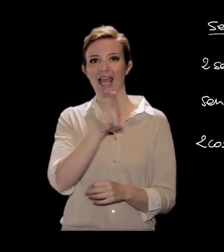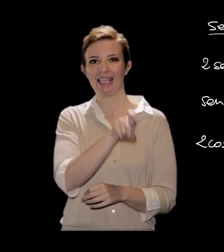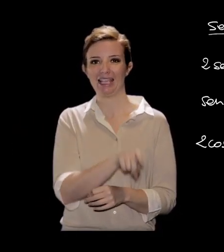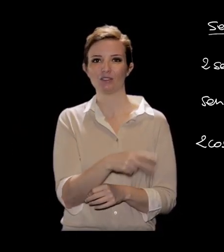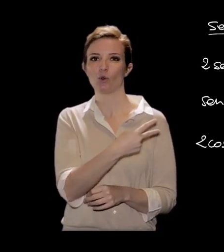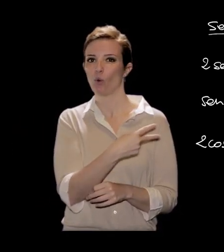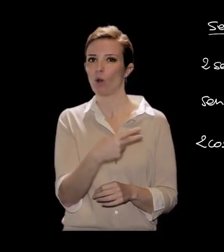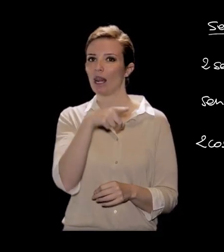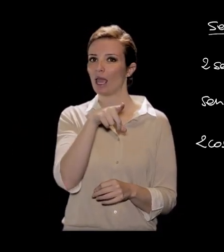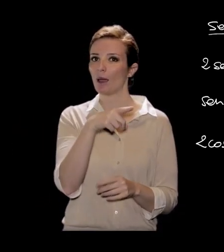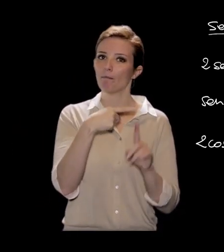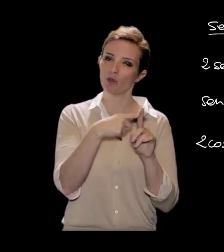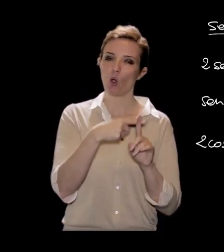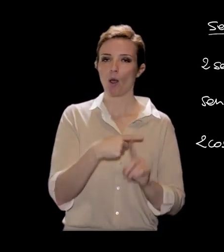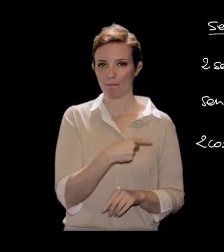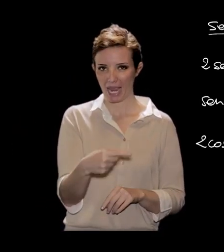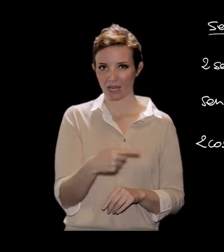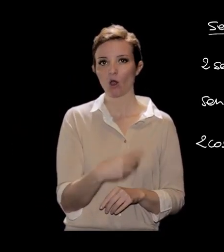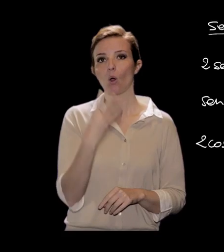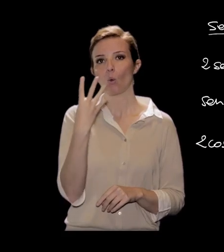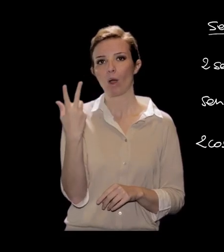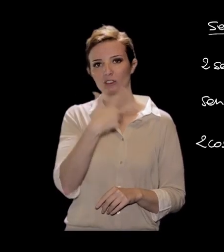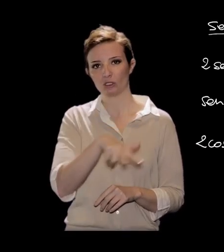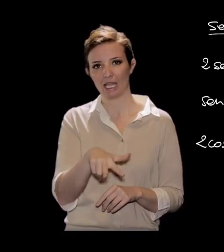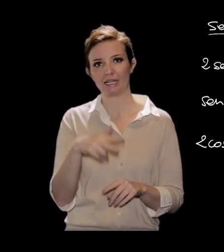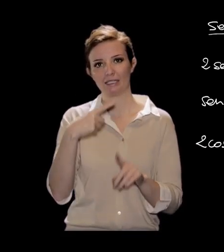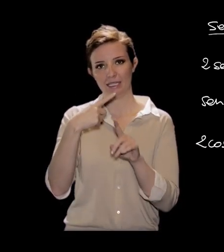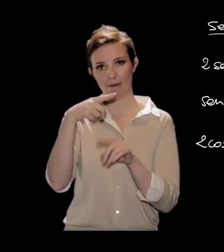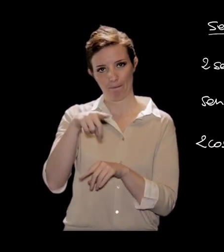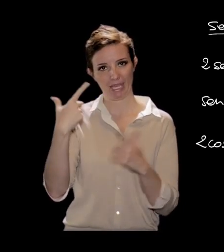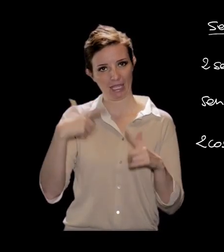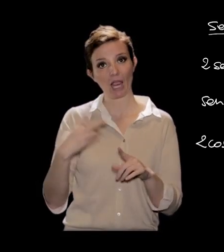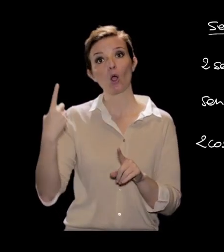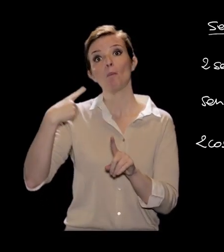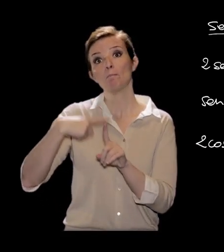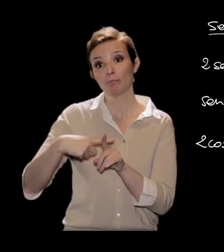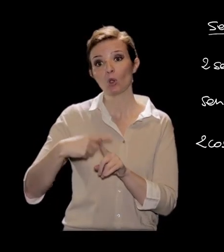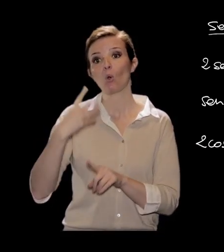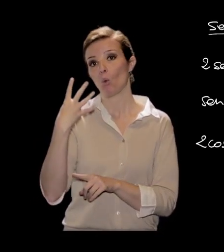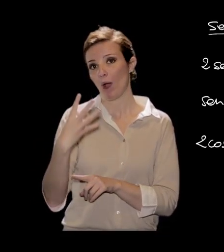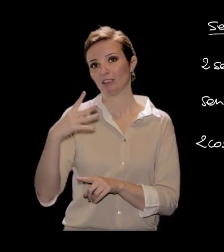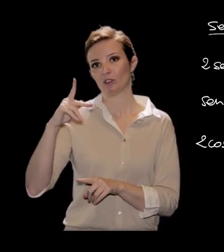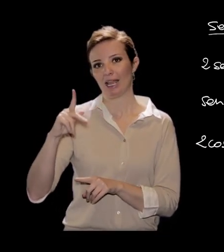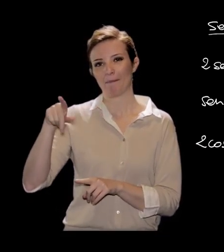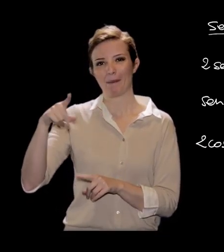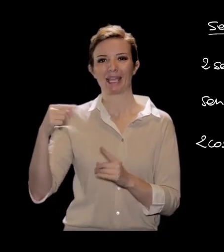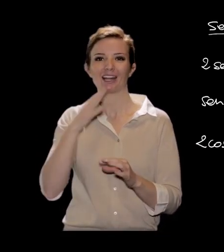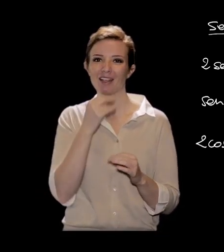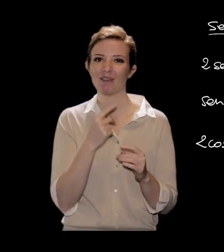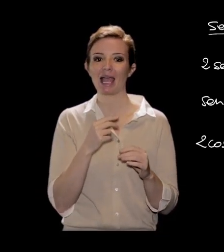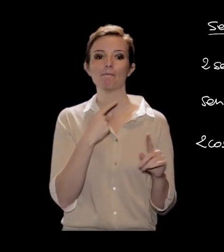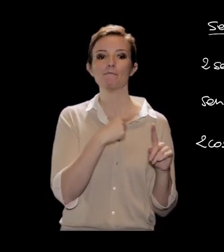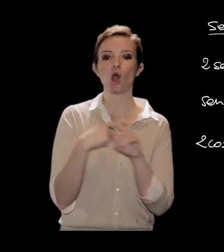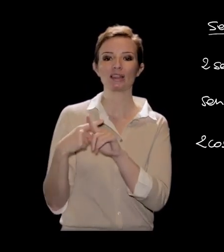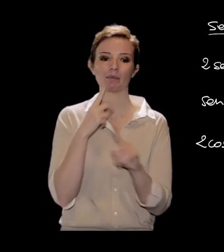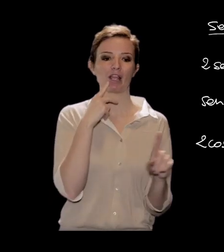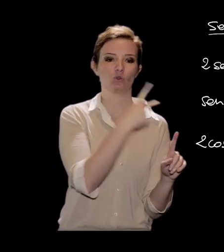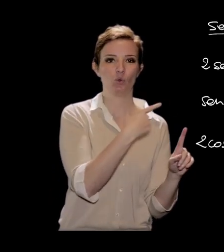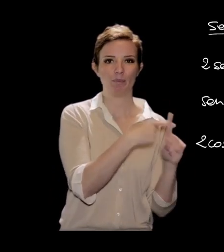4 terzi pi greco più 4 k pi greco moltiplicando ovviamente per 2 primo e secondo